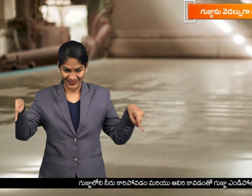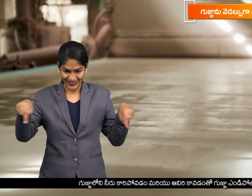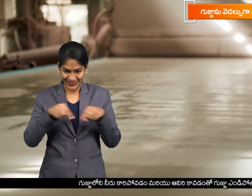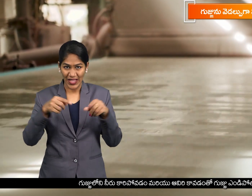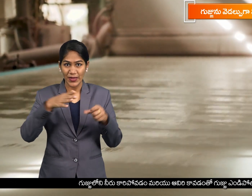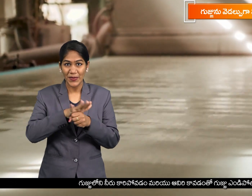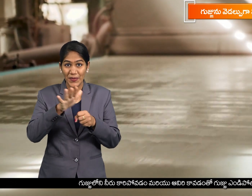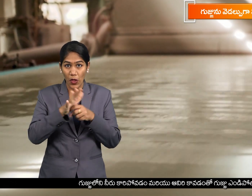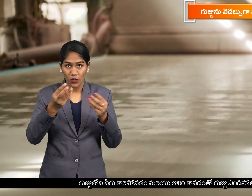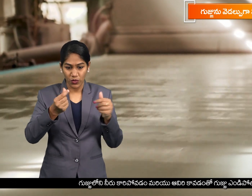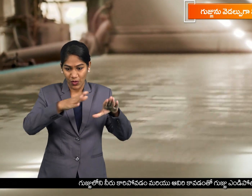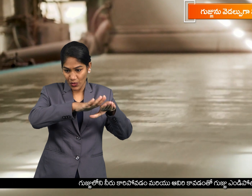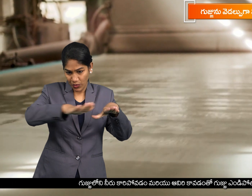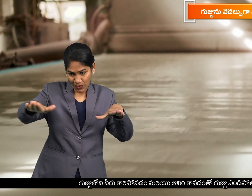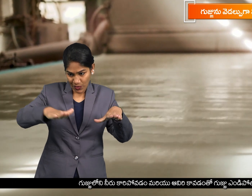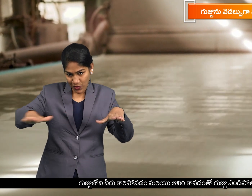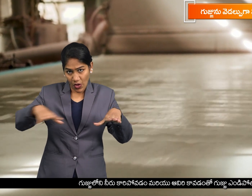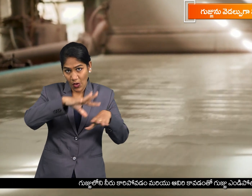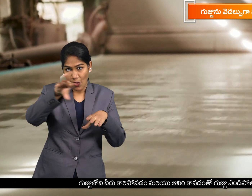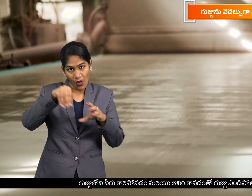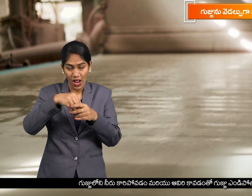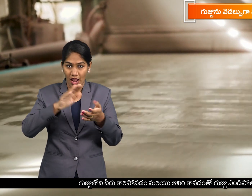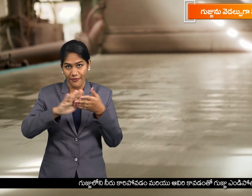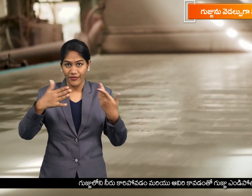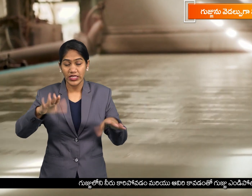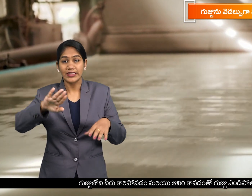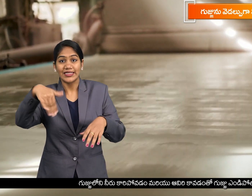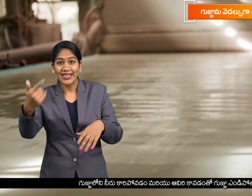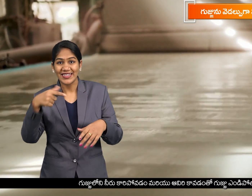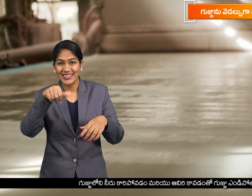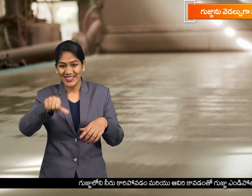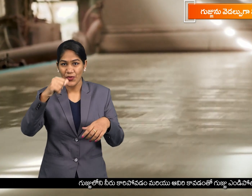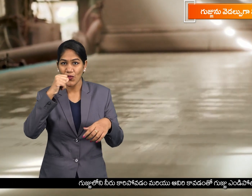గుజ్జులోని నీరు కారిపోవడం మరియు ఆవిరి కావడంతో గుజ్జు ఎండిపోతుంది.